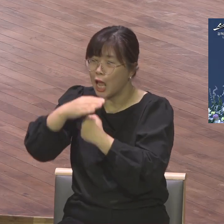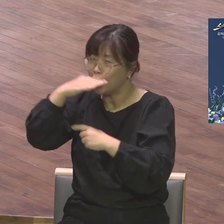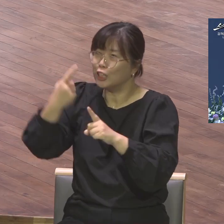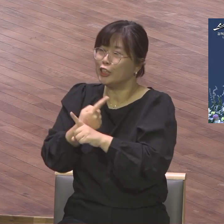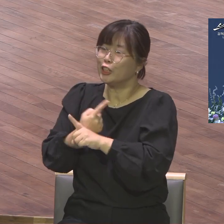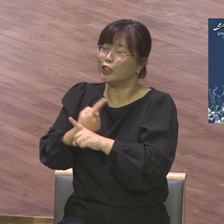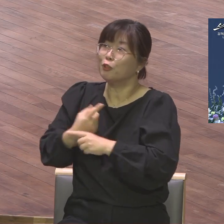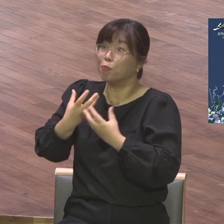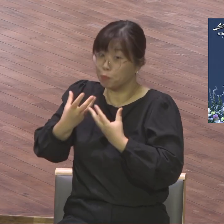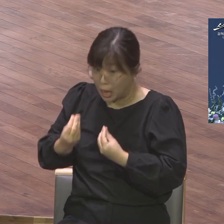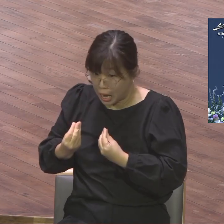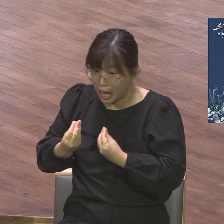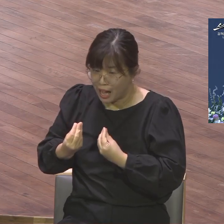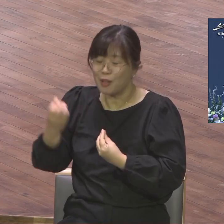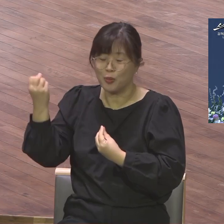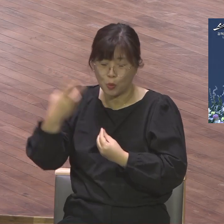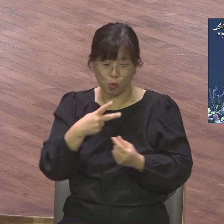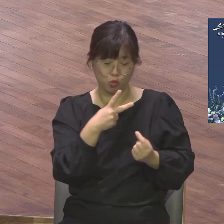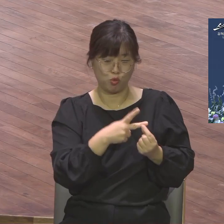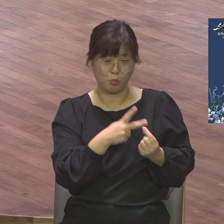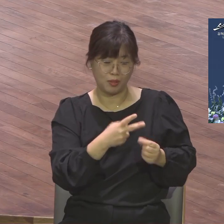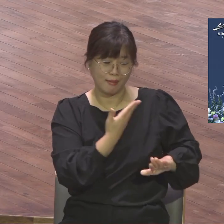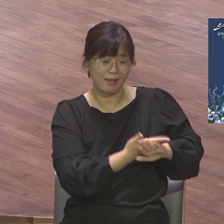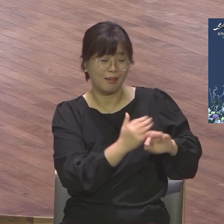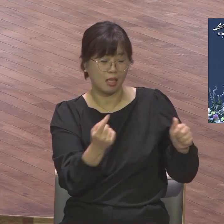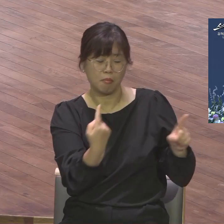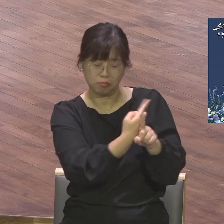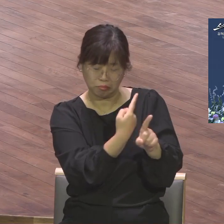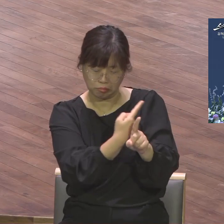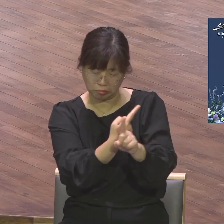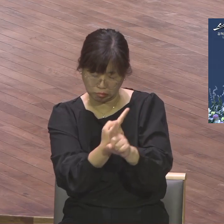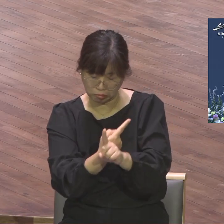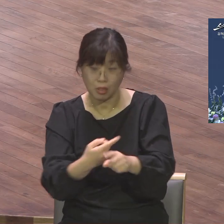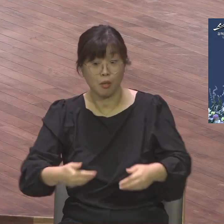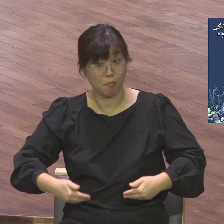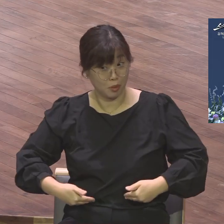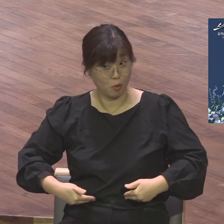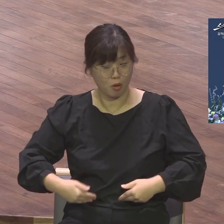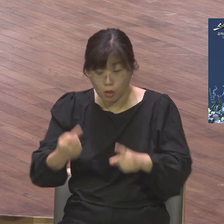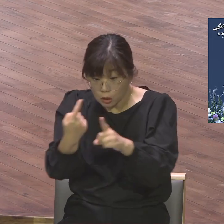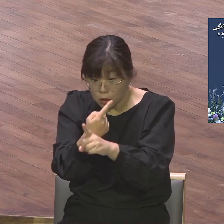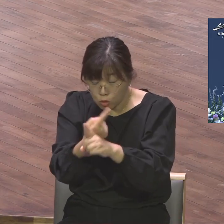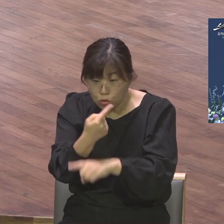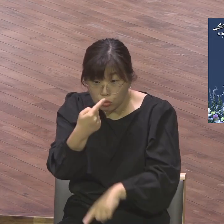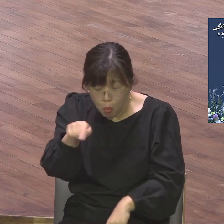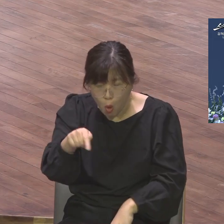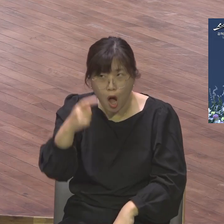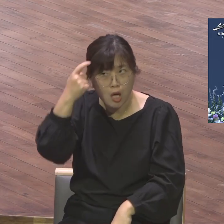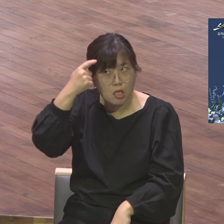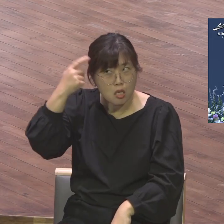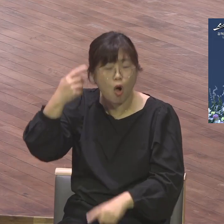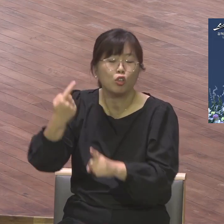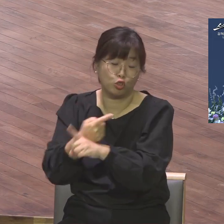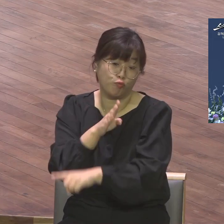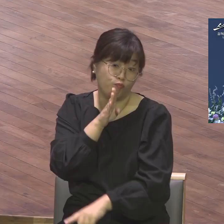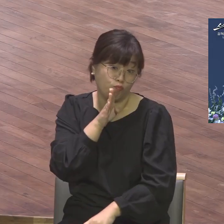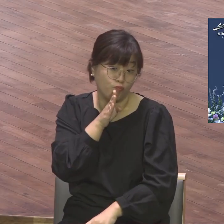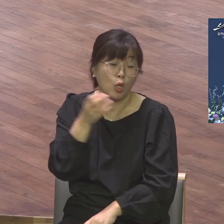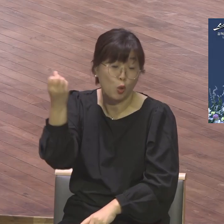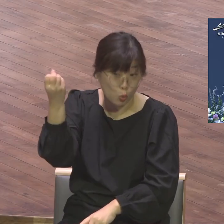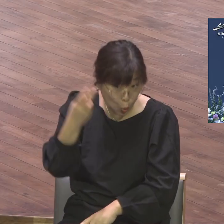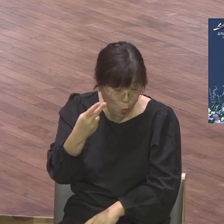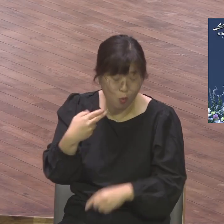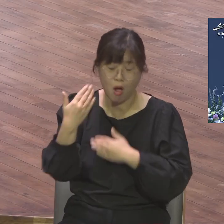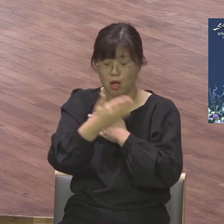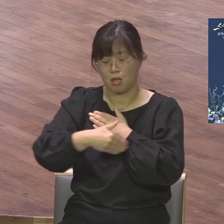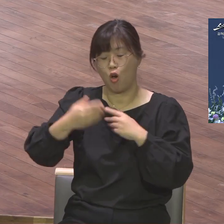치유, 치유, 영적 치유, 육신 치유, 생활 치유, 마음 치유, 정신 치유, 모든 습관 치유, 중독 치유, 뭐